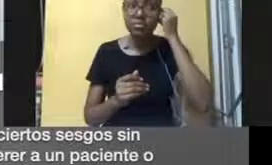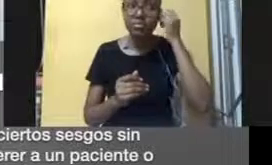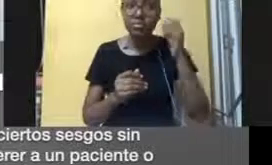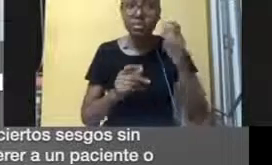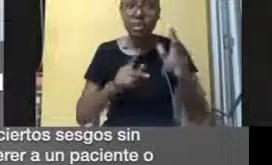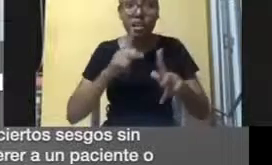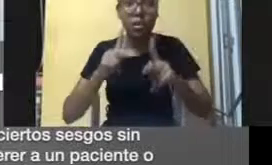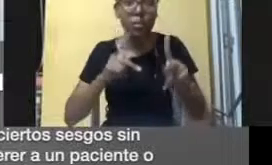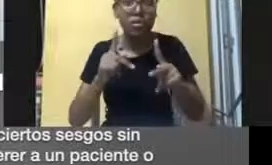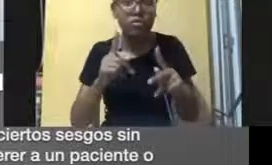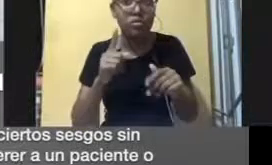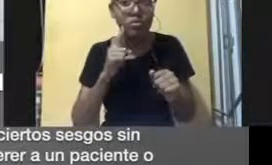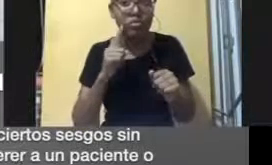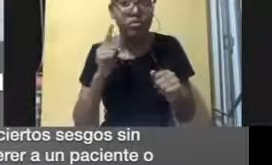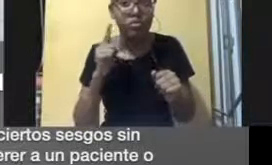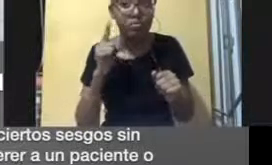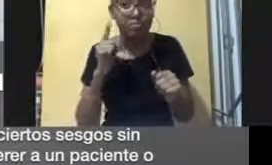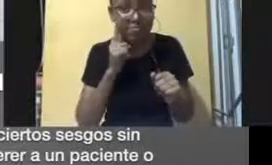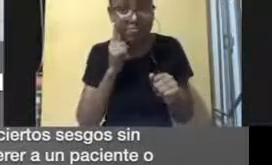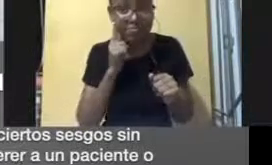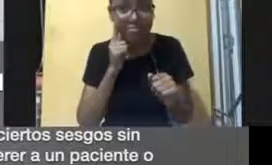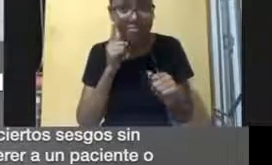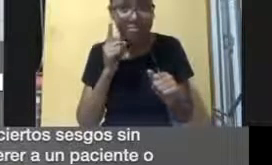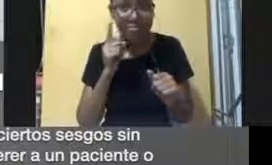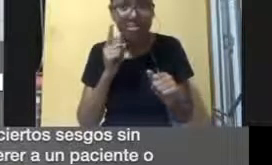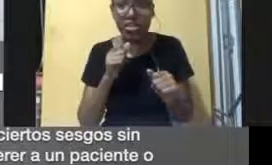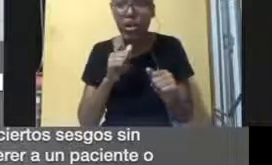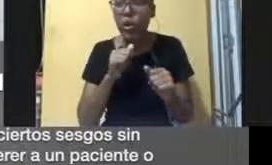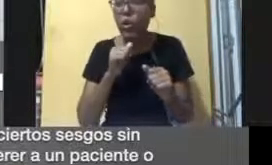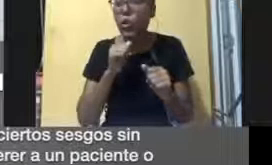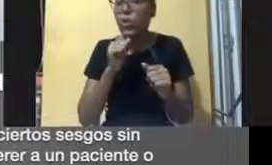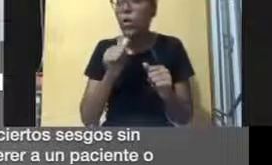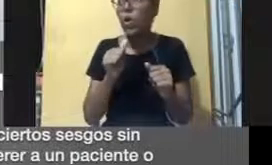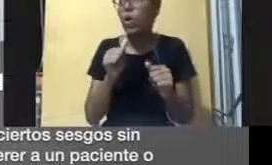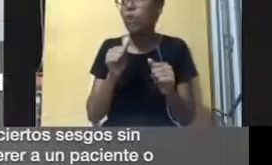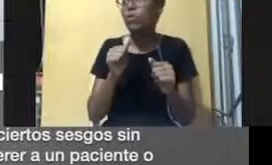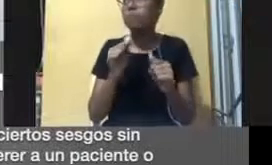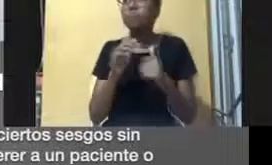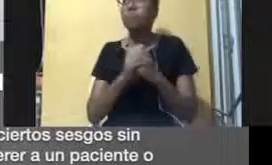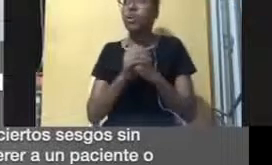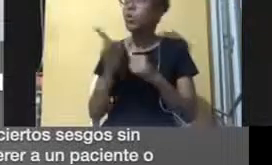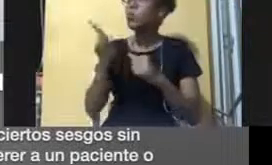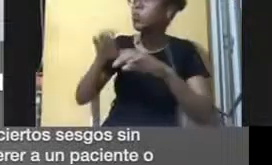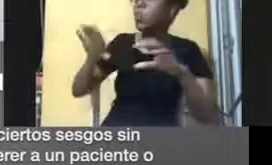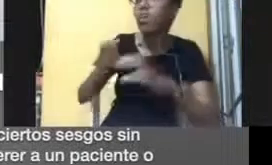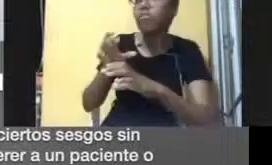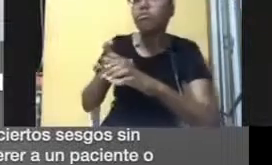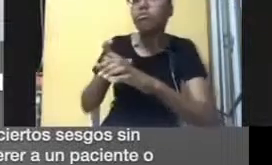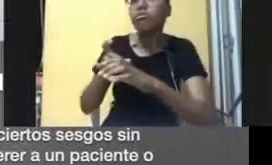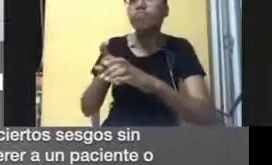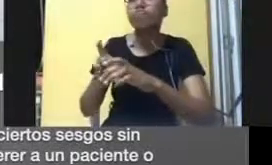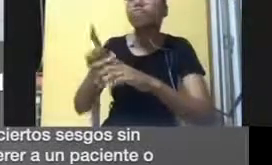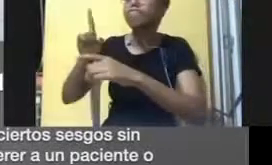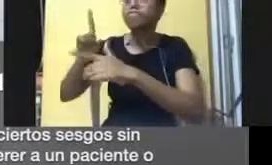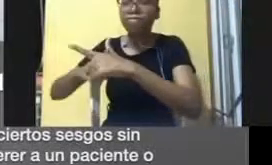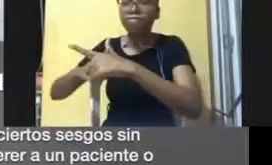sus soluciones, bueno, decimos a ellos, bueno, tiene que hacer esto y esto y esto, porque yo soy psicólogo oyente y yo sé mejor que